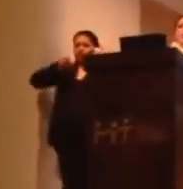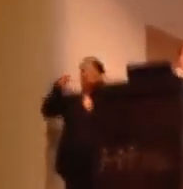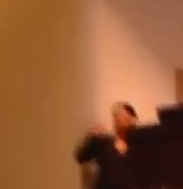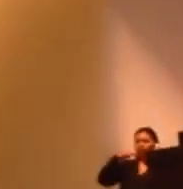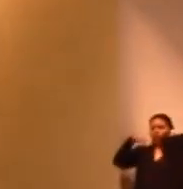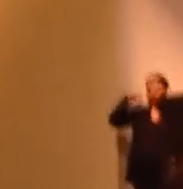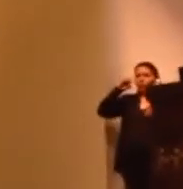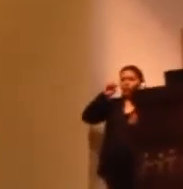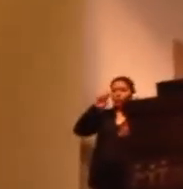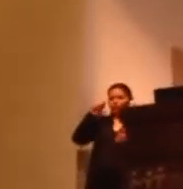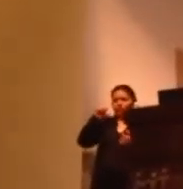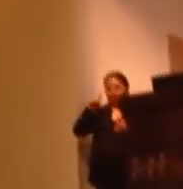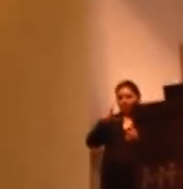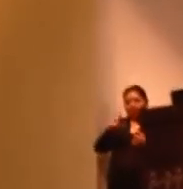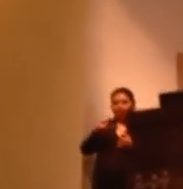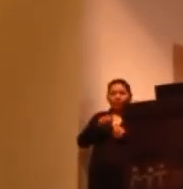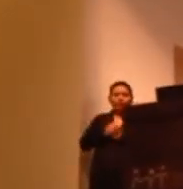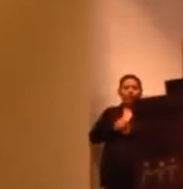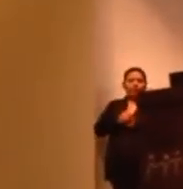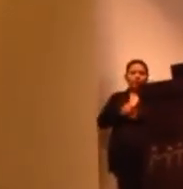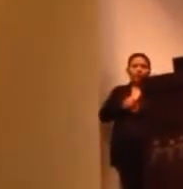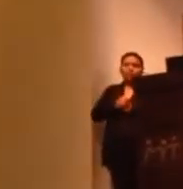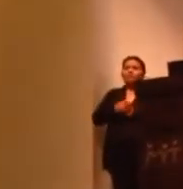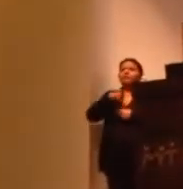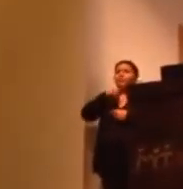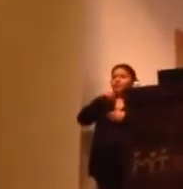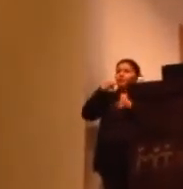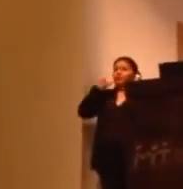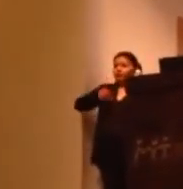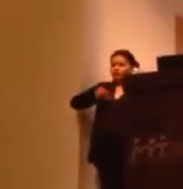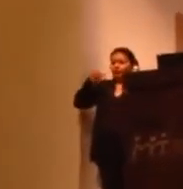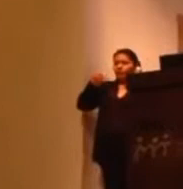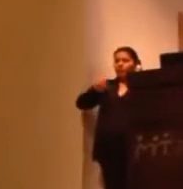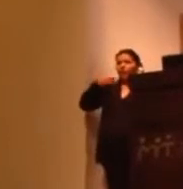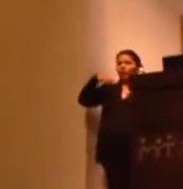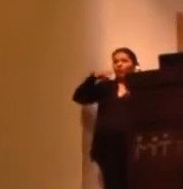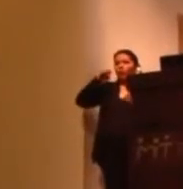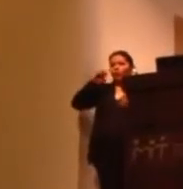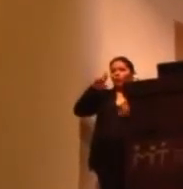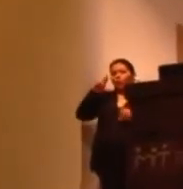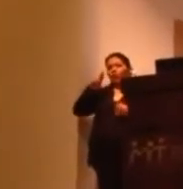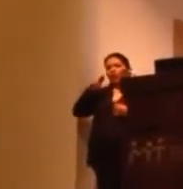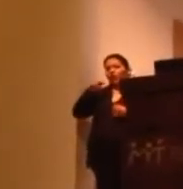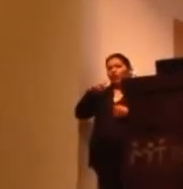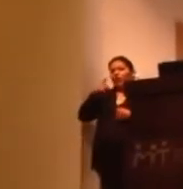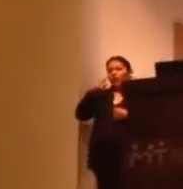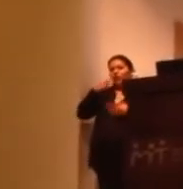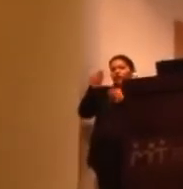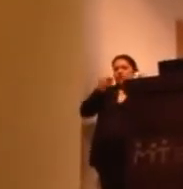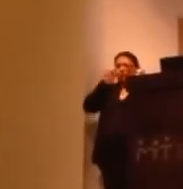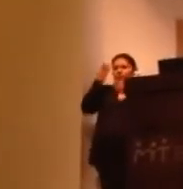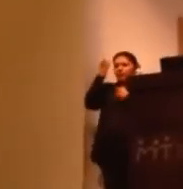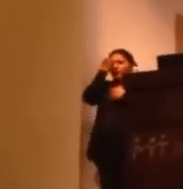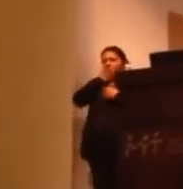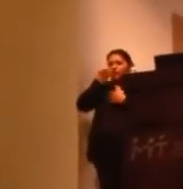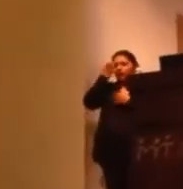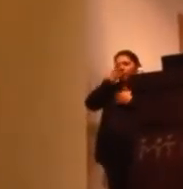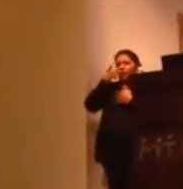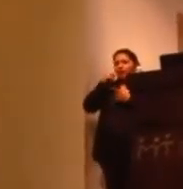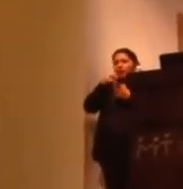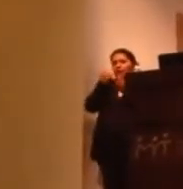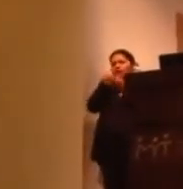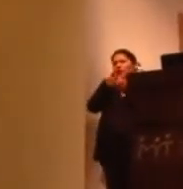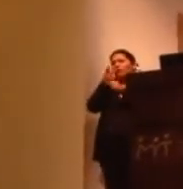claro. Sobre todo el juicio moral y sobre todo el análisis de las consecuencias. Cuando